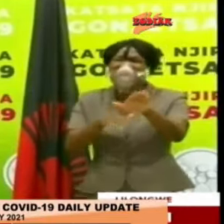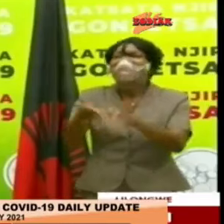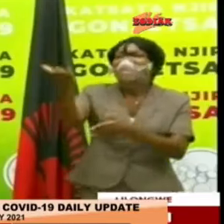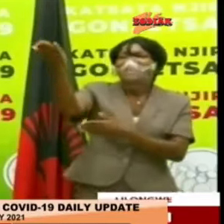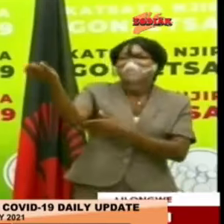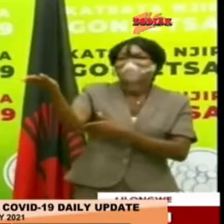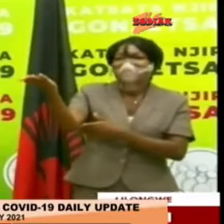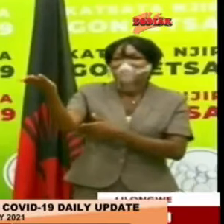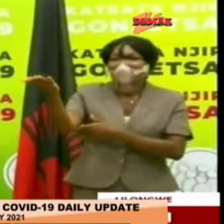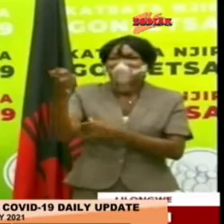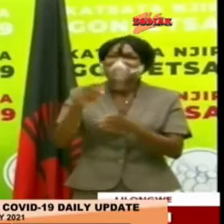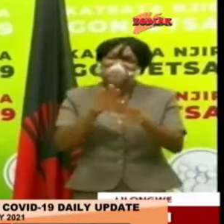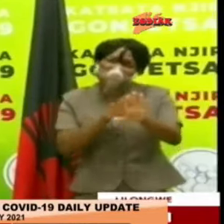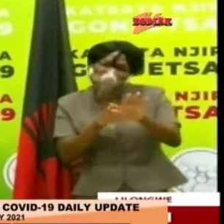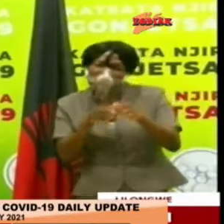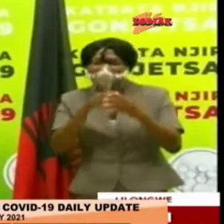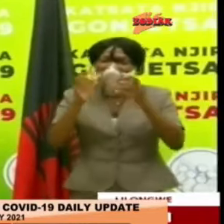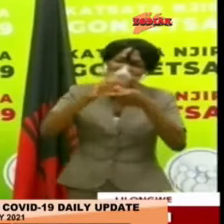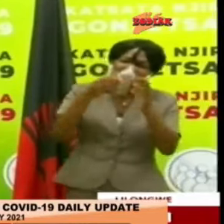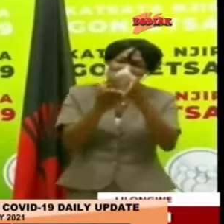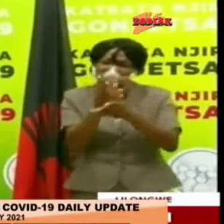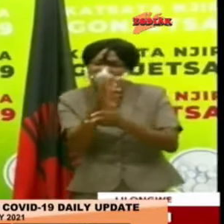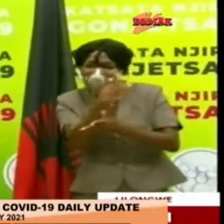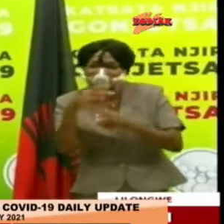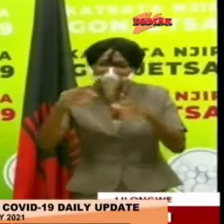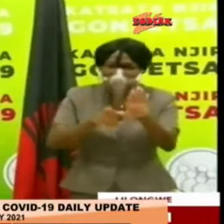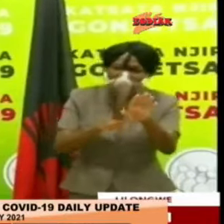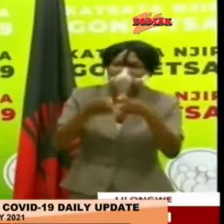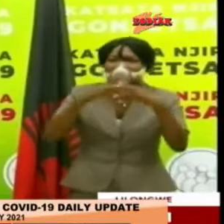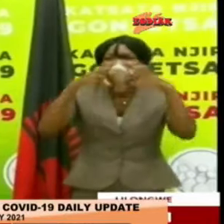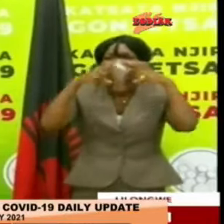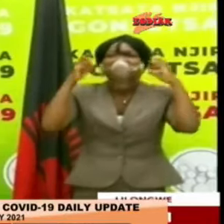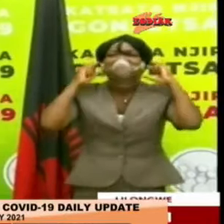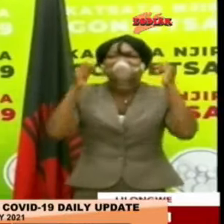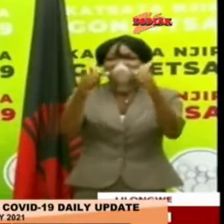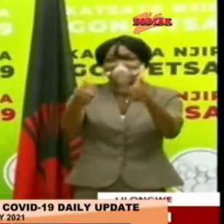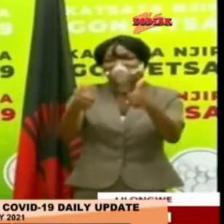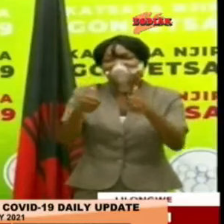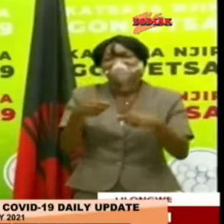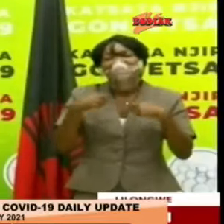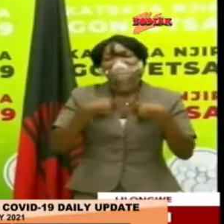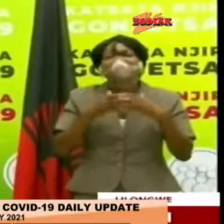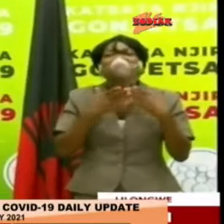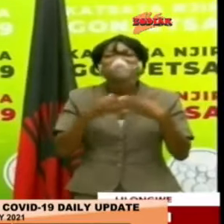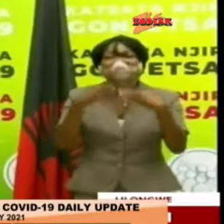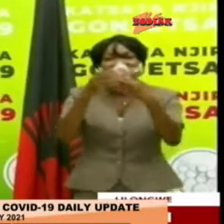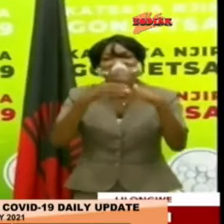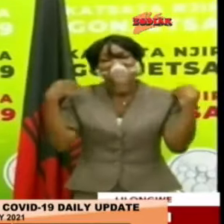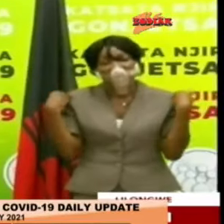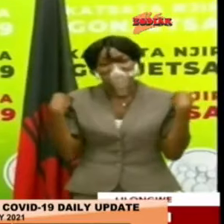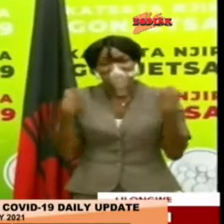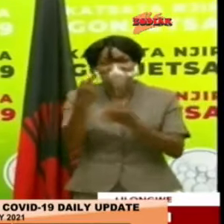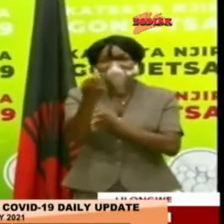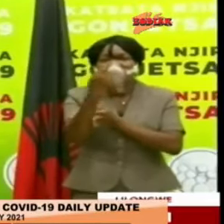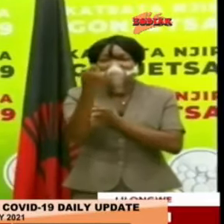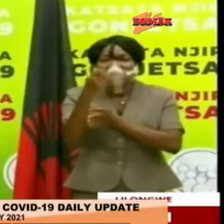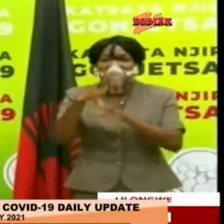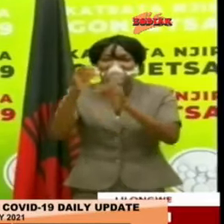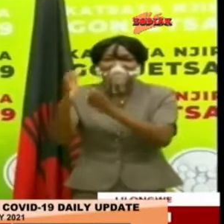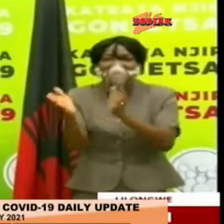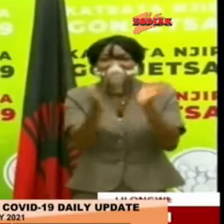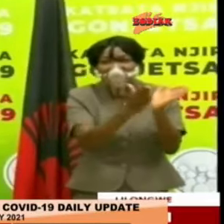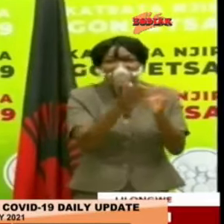mamidzi mwathumu athu kusoka zimenezi. Cholinga tifuna kuti nawo samalawi atengepo gawo. Nkhani imeneyi